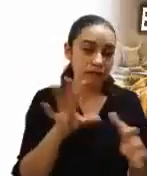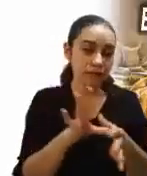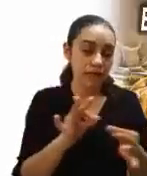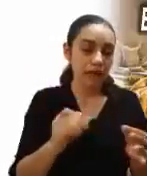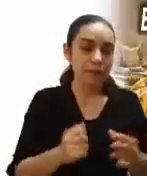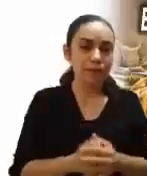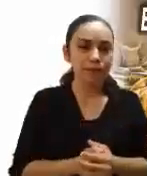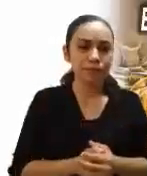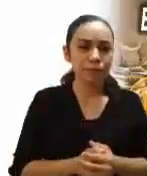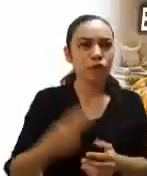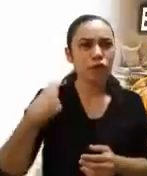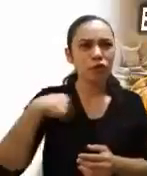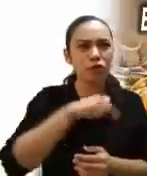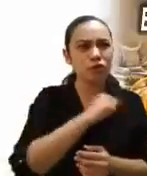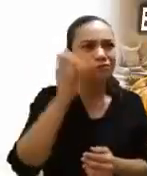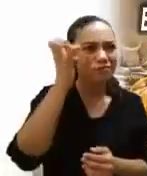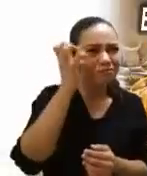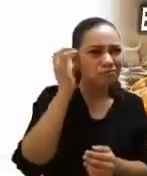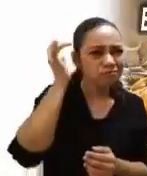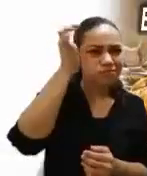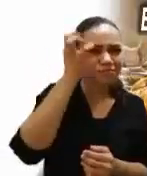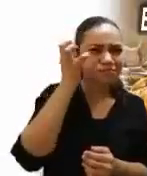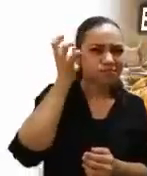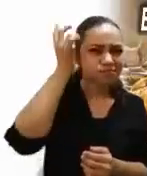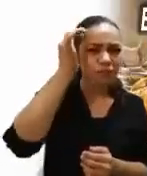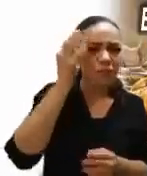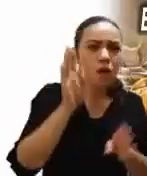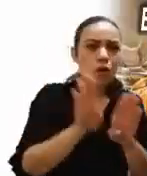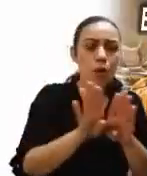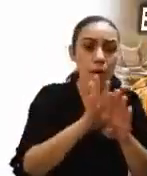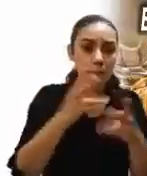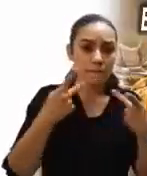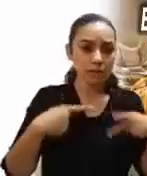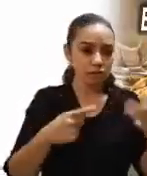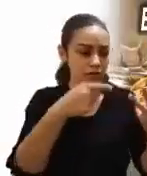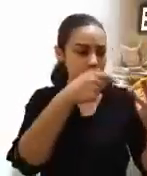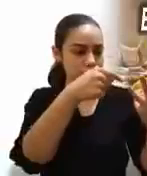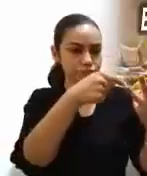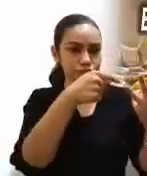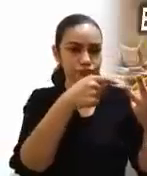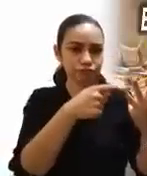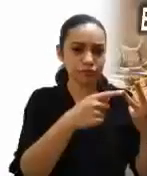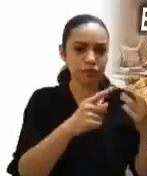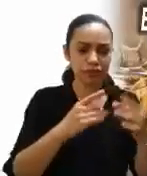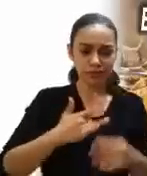más tradicional nos hace reflexionar cómo el buen samaritano, lleno de bondad,